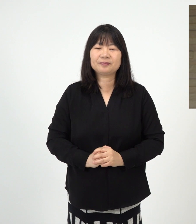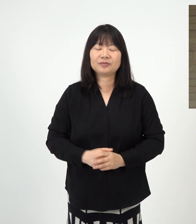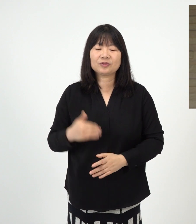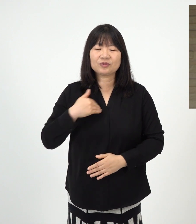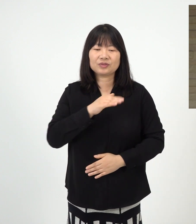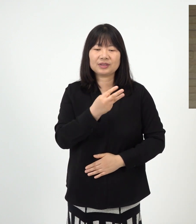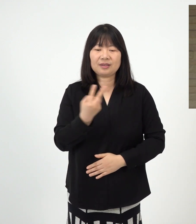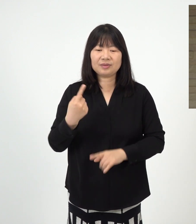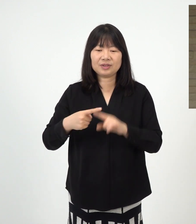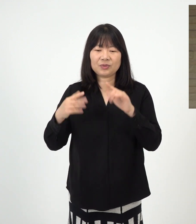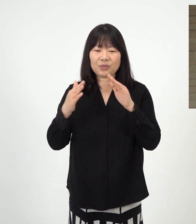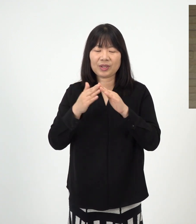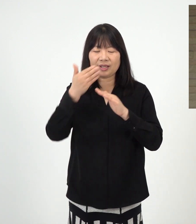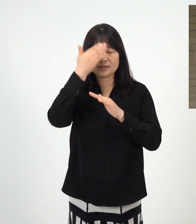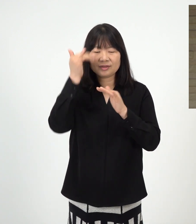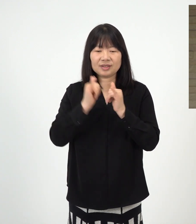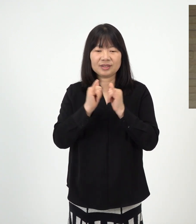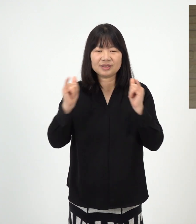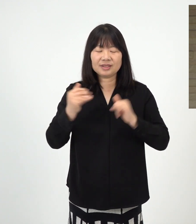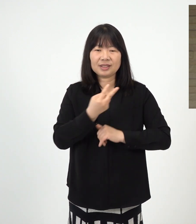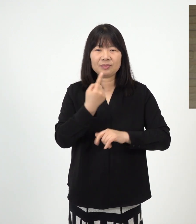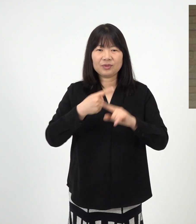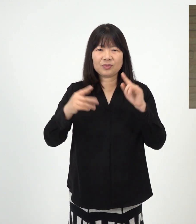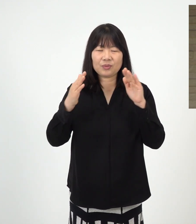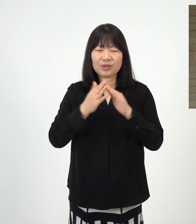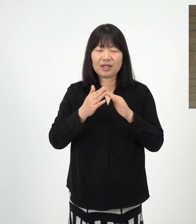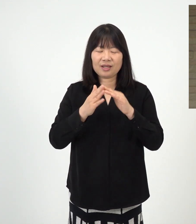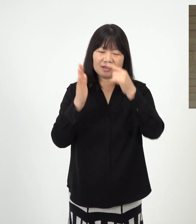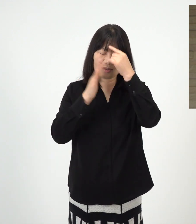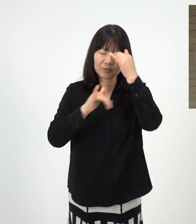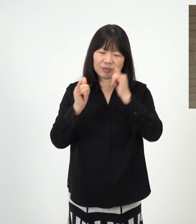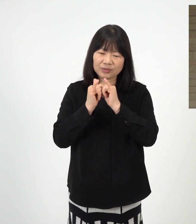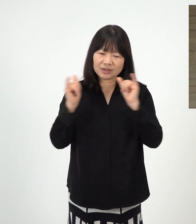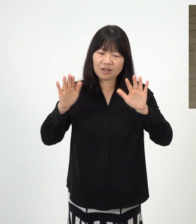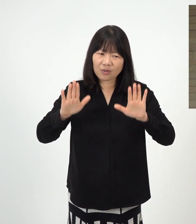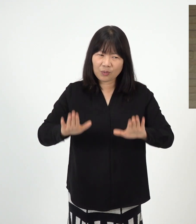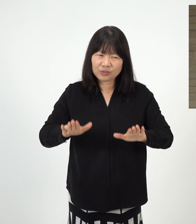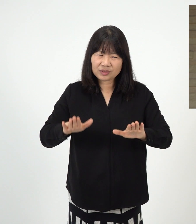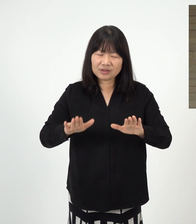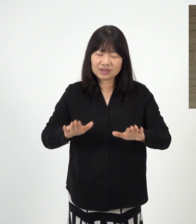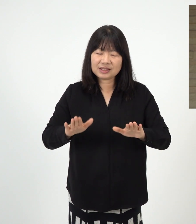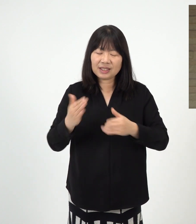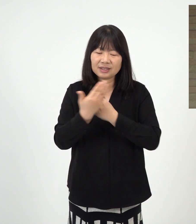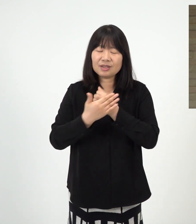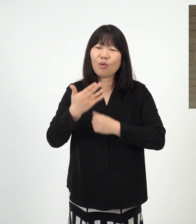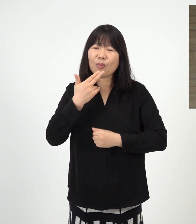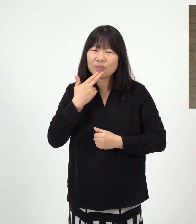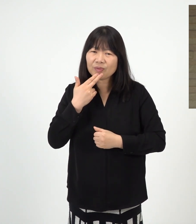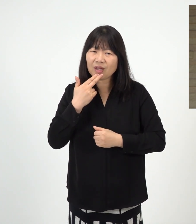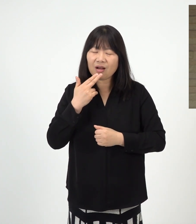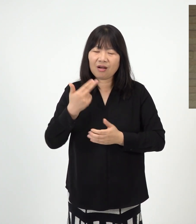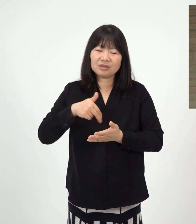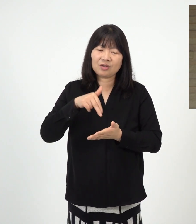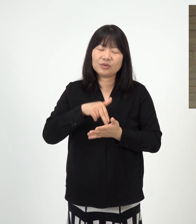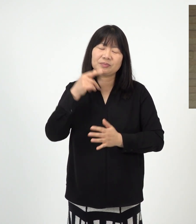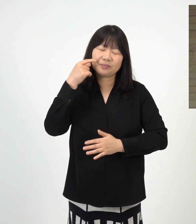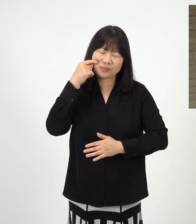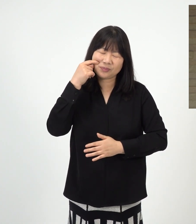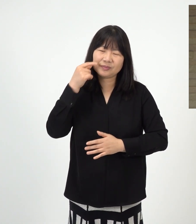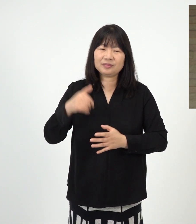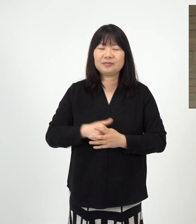우리 3일교회 청년들은, 3일교회 성도들은 오늘도 주의 은혜 없이는 서지